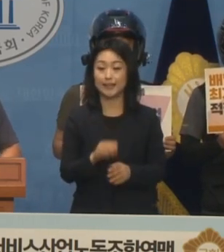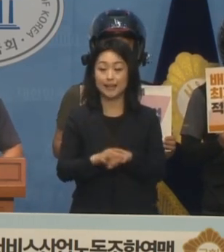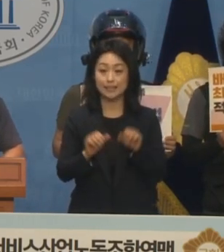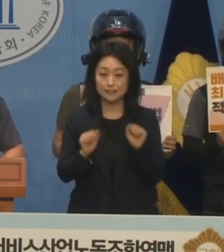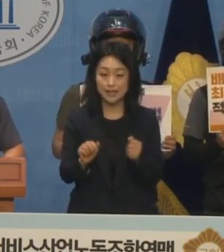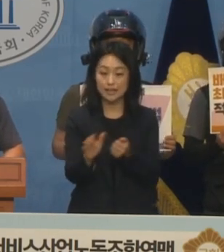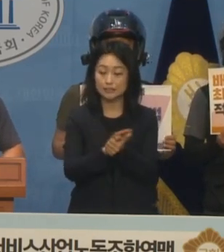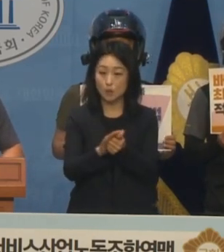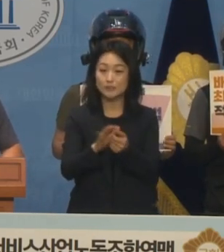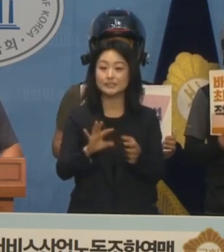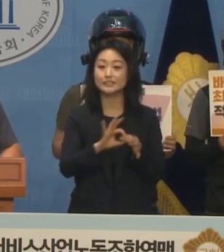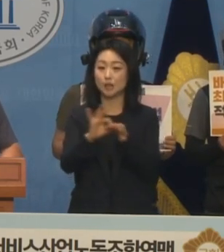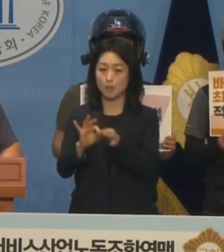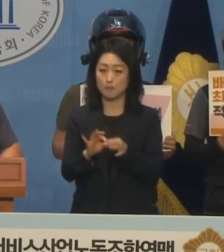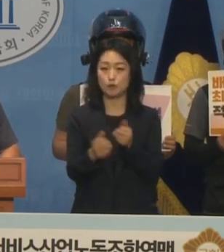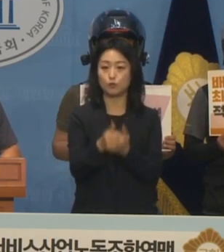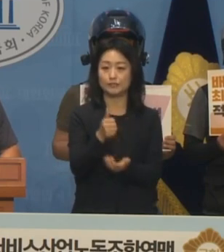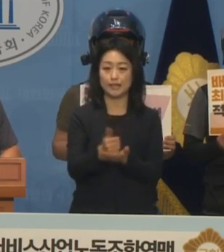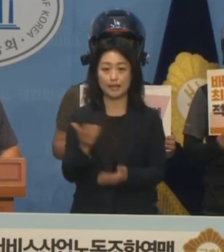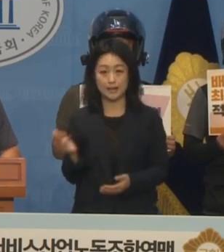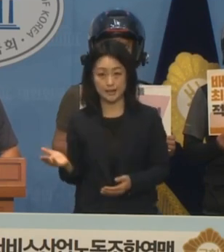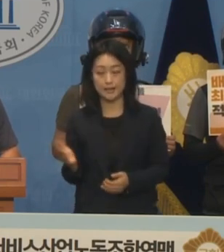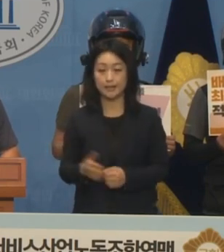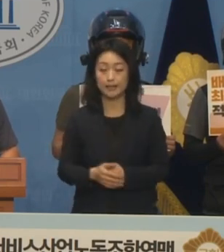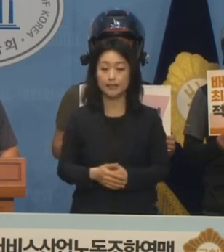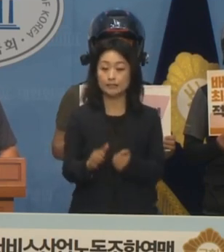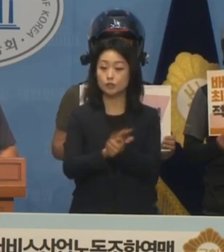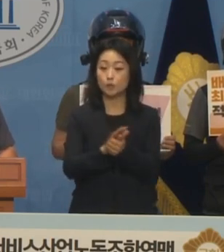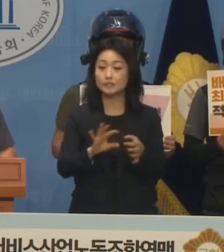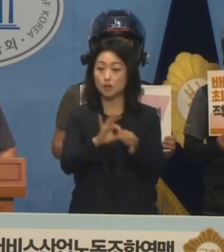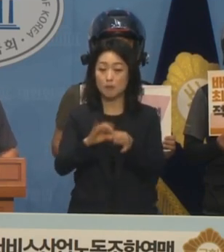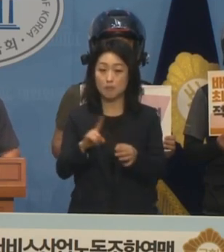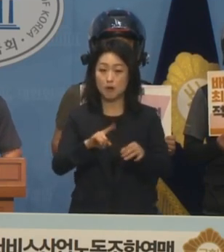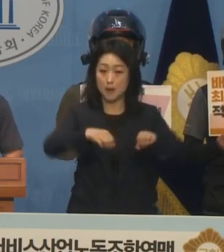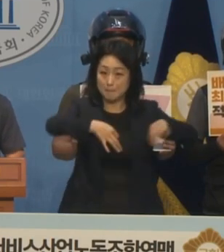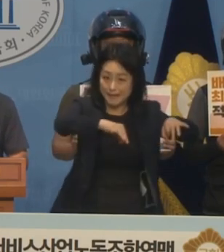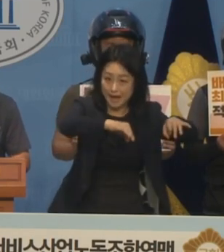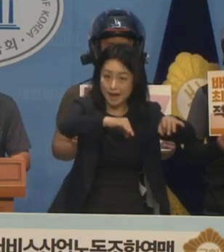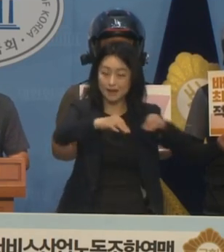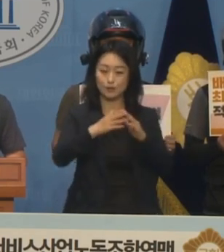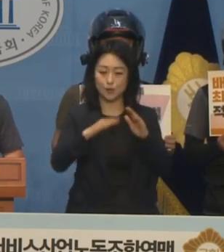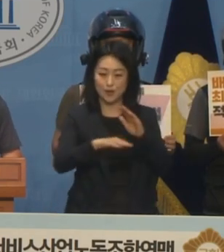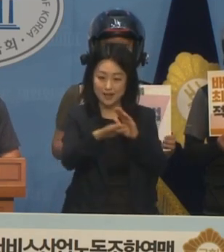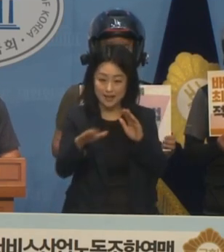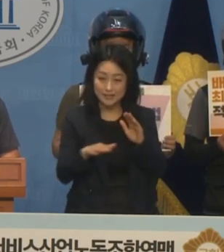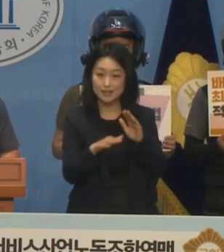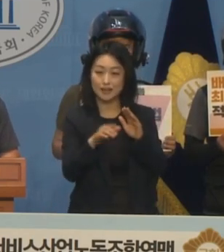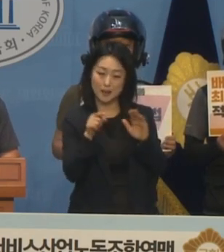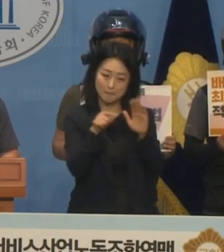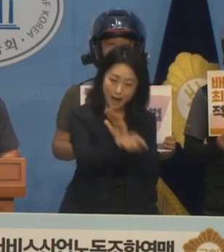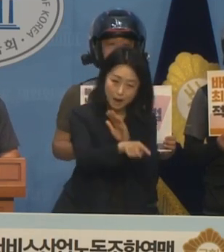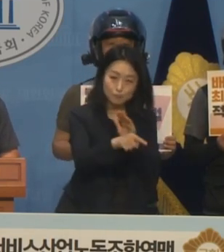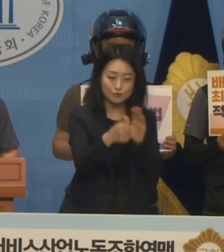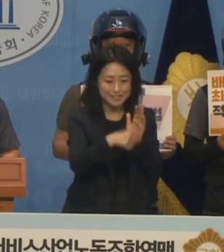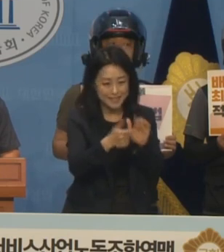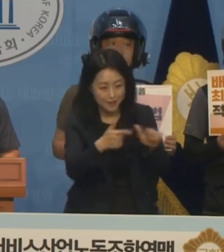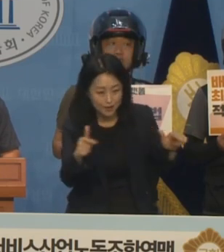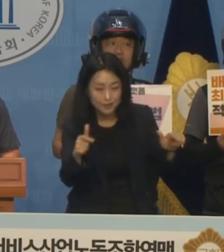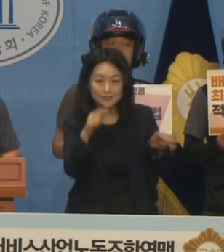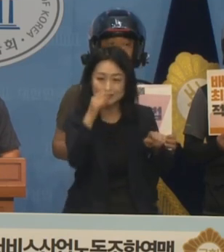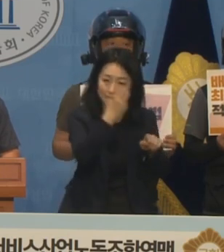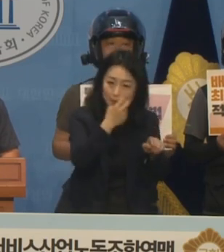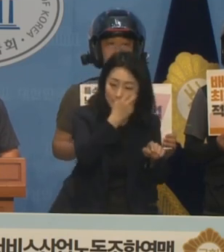전난숙 학습지 노조 비대위원장님 순서로 현장의 목소리를 들어보도록 하겠습니다. 예, 먼저 하십니다.